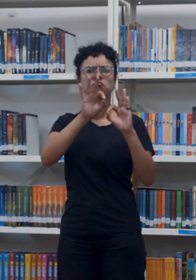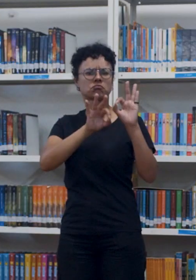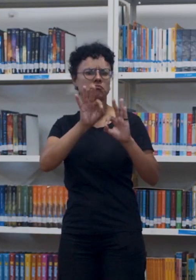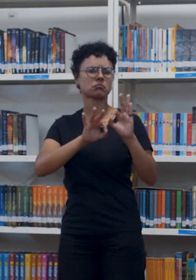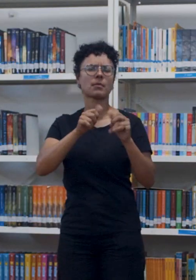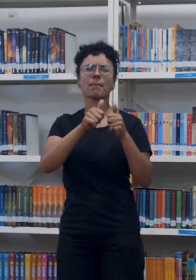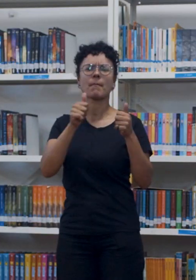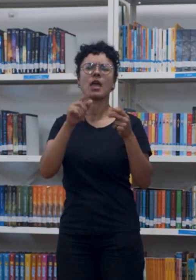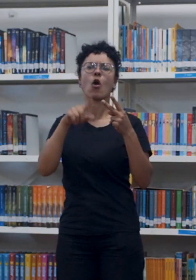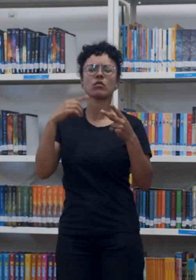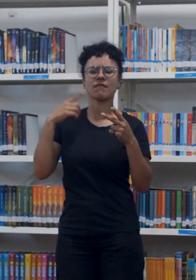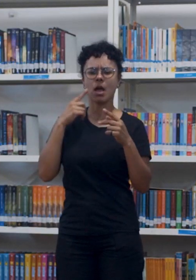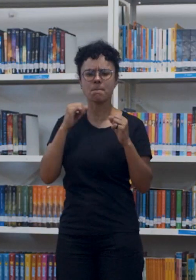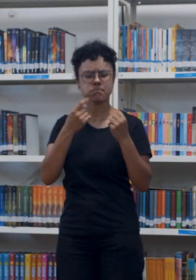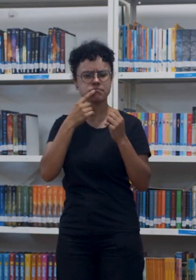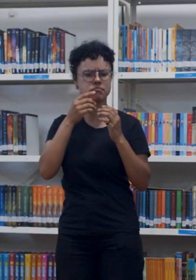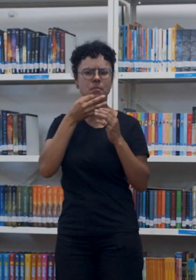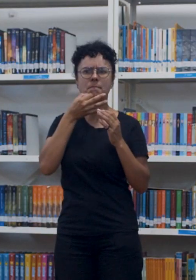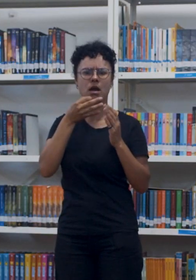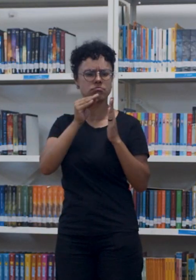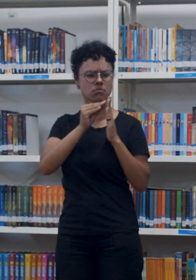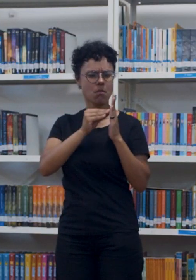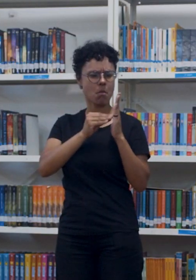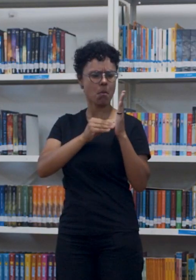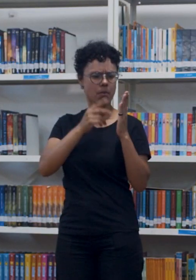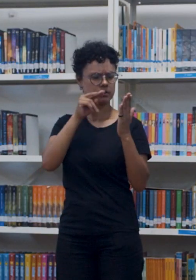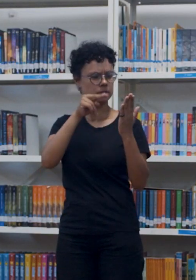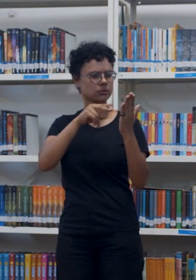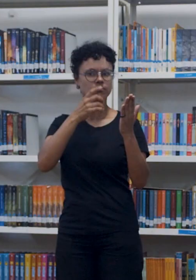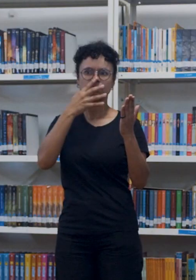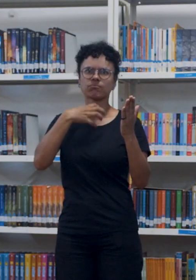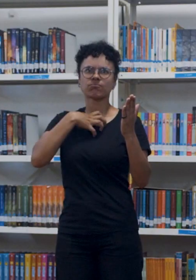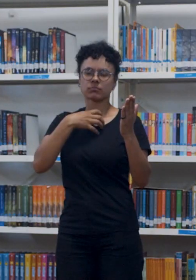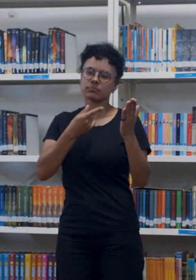uma defesa oral bem falada, que não se estremece também.